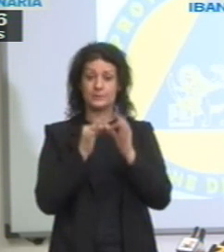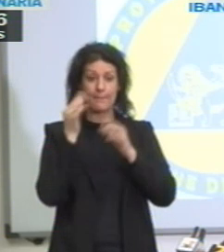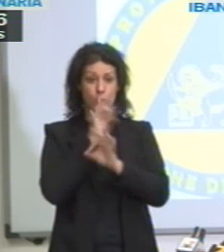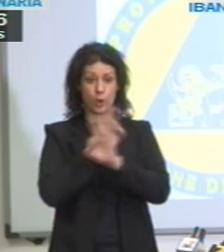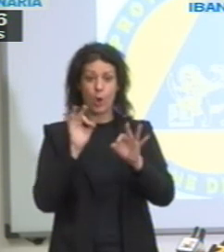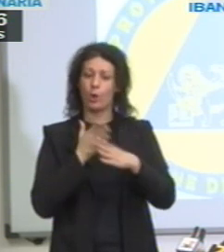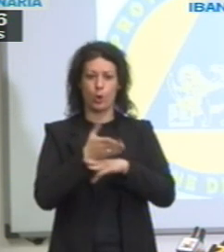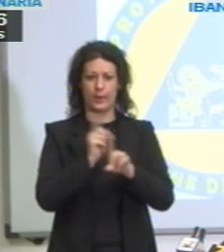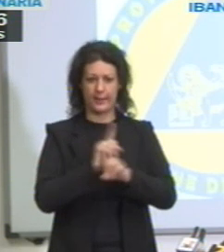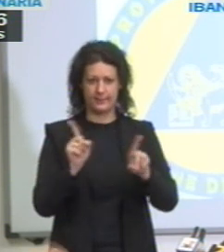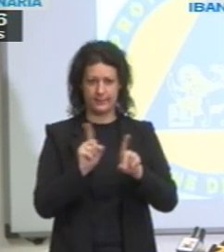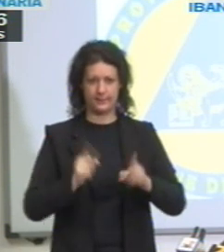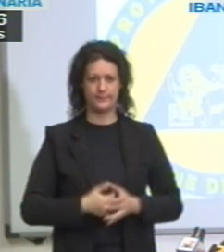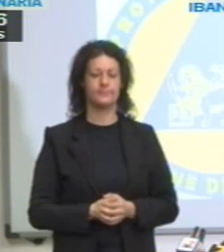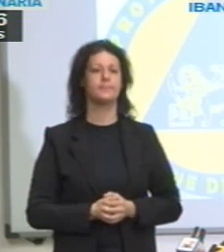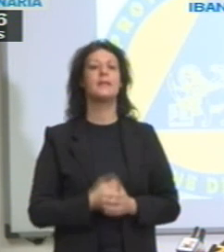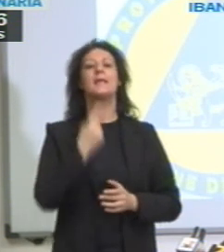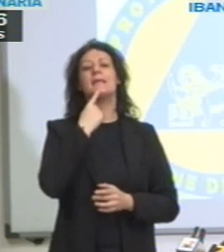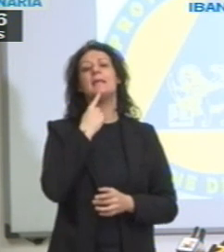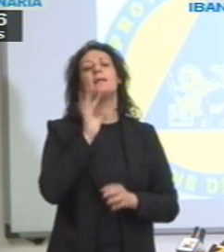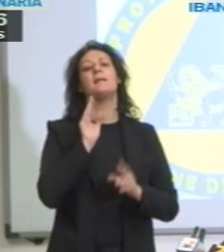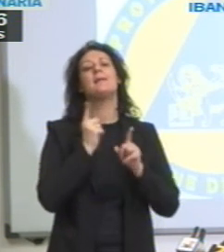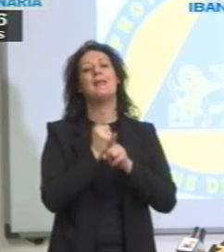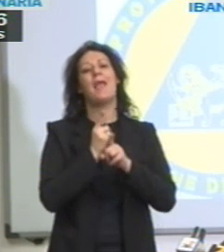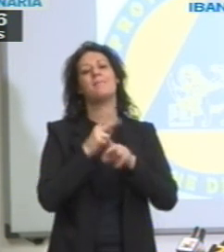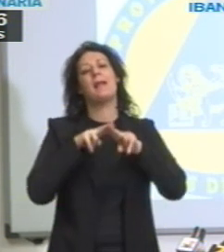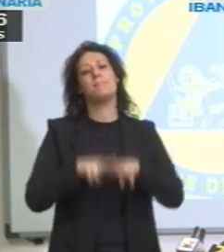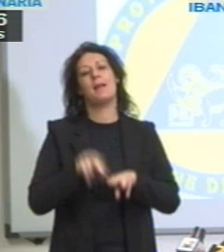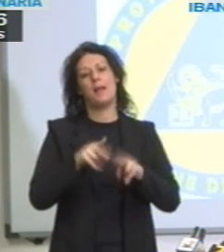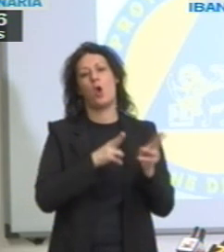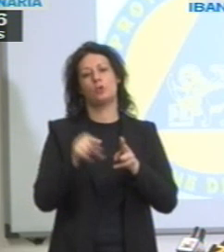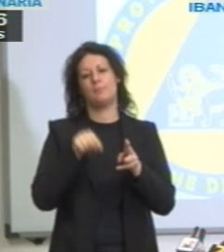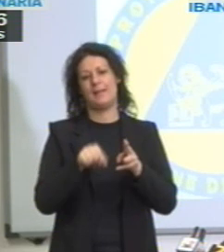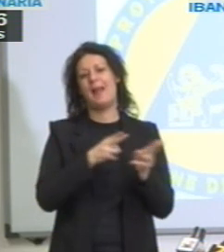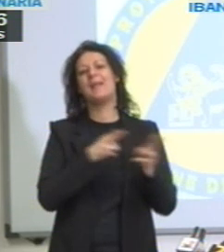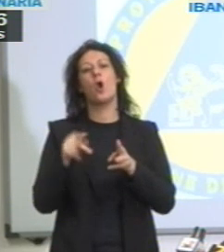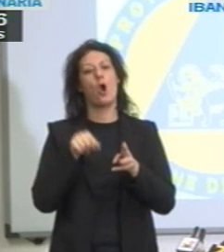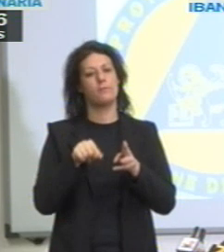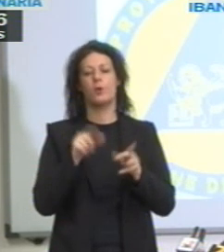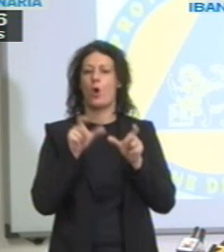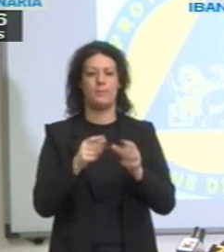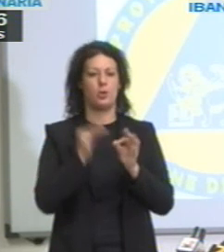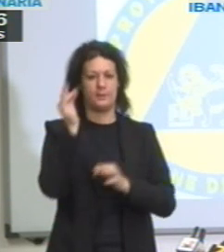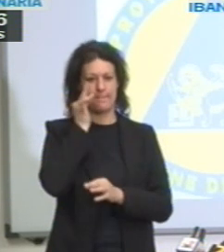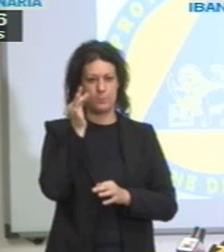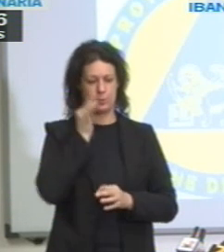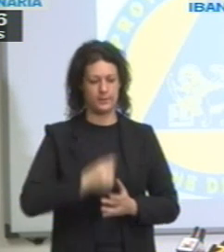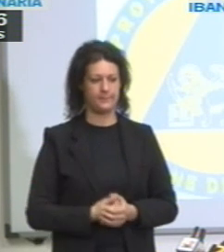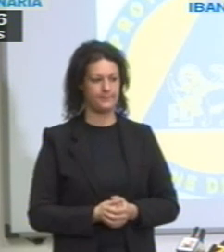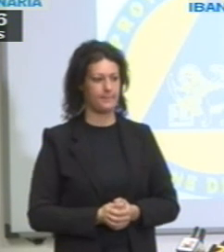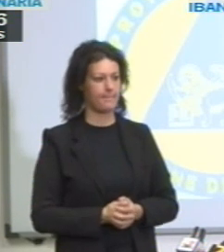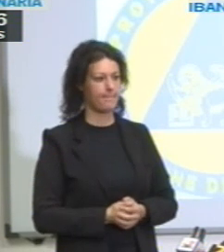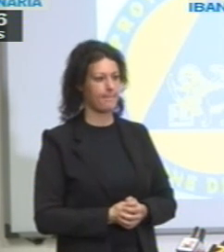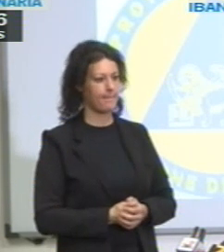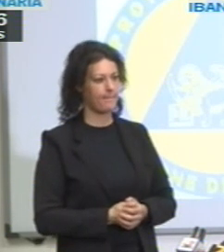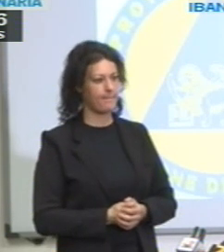fare la degenza, non quelli che hanno. No, sì, con la degenza, sì, non è che uno va a farsi una visita e fa il tampone. Randagna Fettino, il